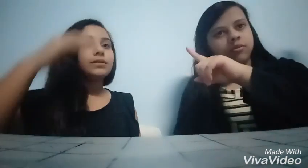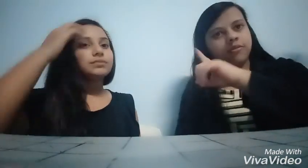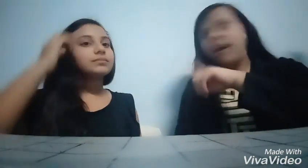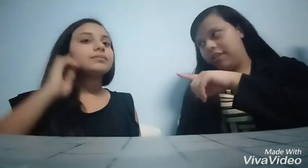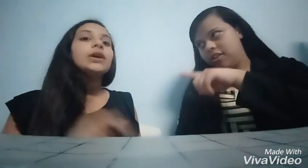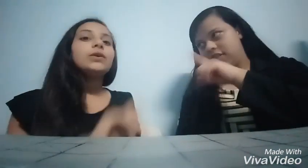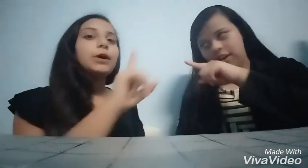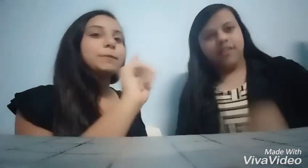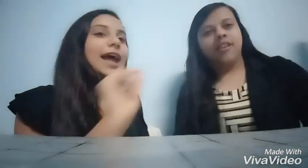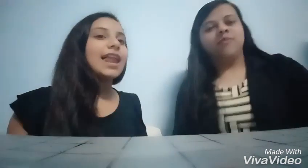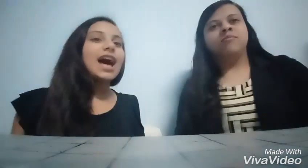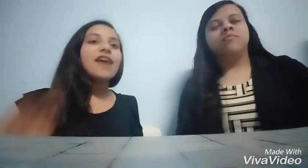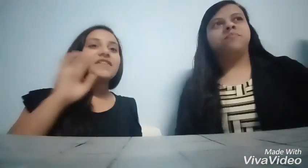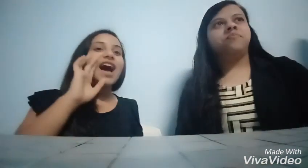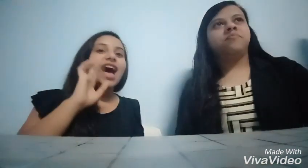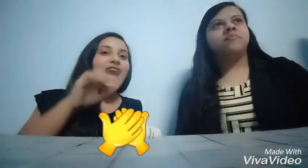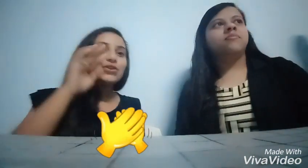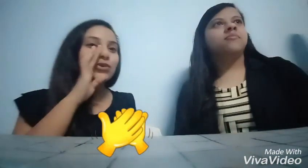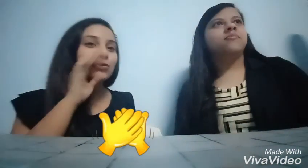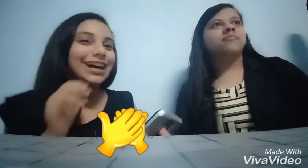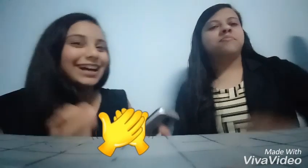vai. Então pra ela, viva!